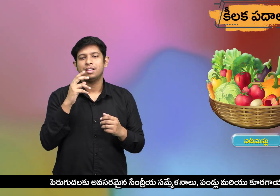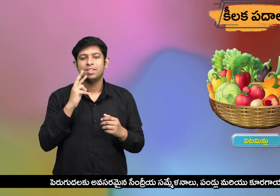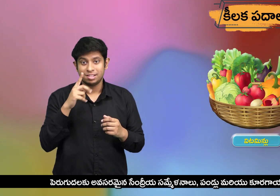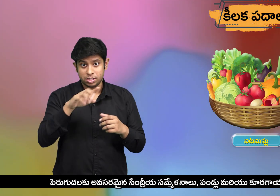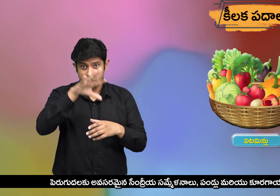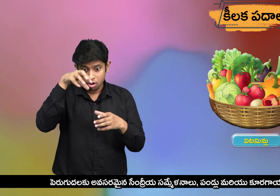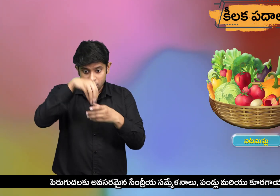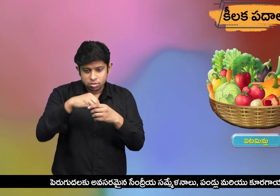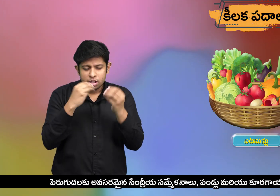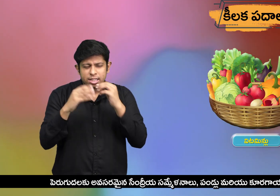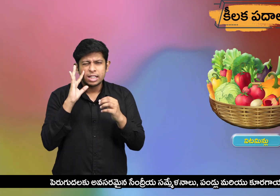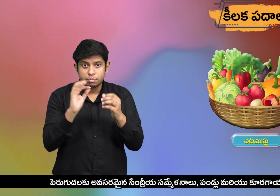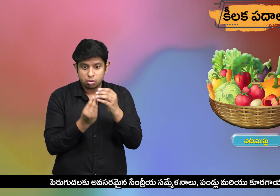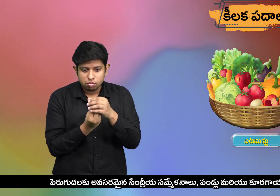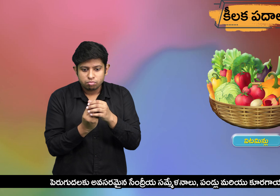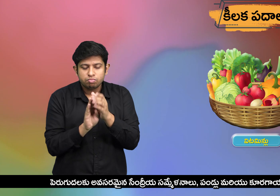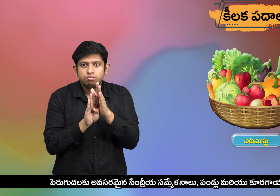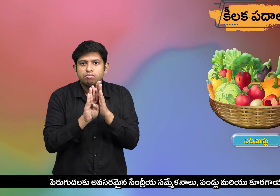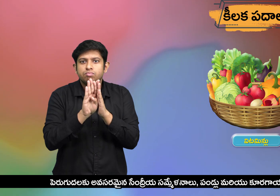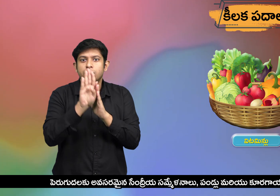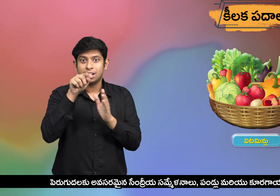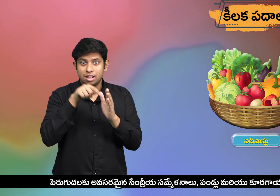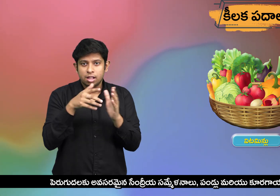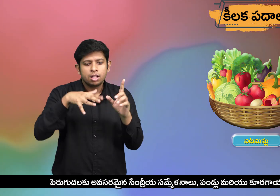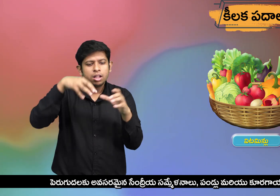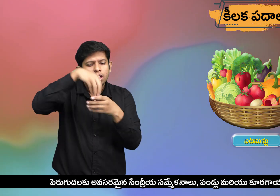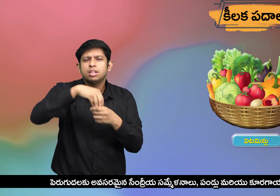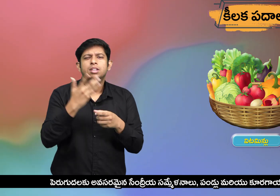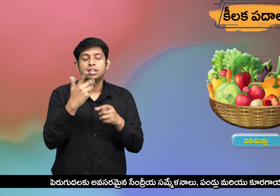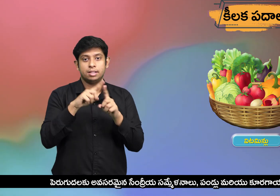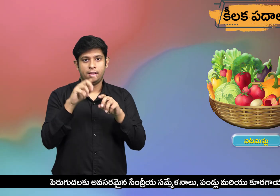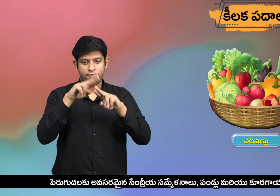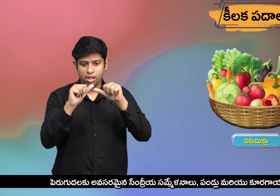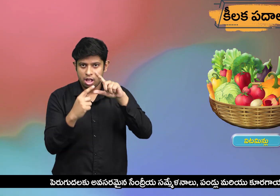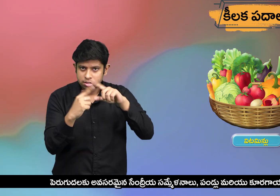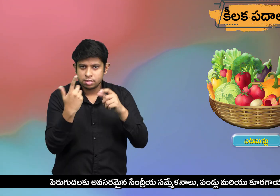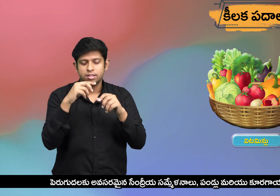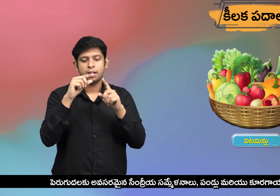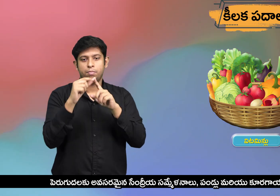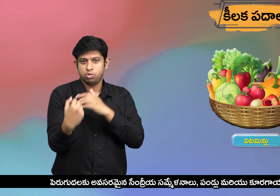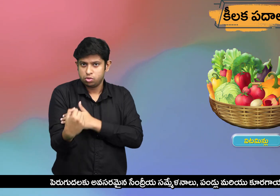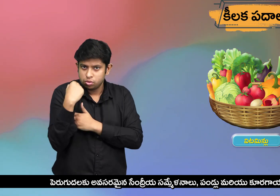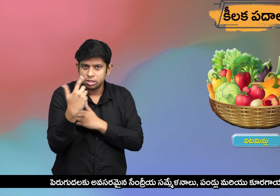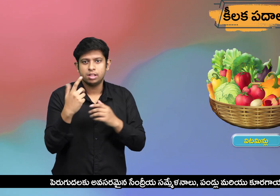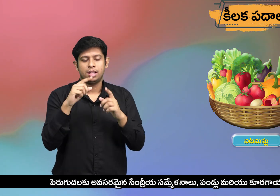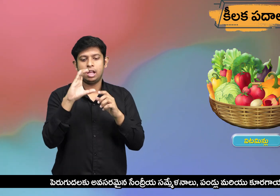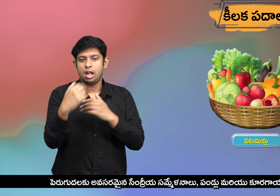పెరుగుదలకు అవసరమైన సేంద్రియ సమ్మేళనాలు, పండ్లు మరియు కూరగాయలలో